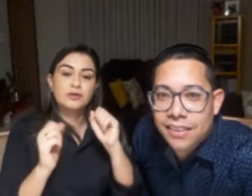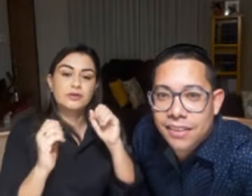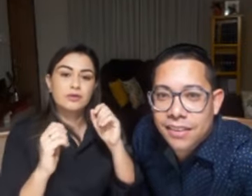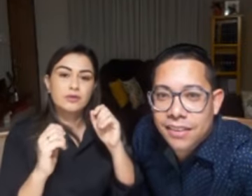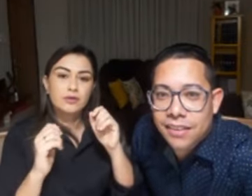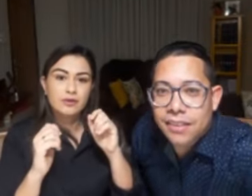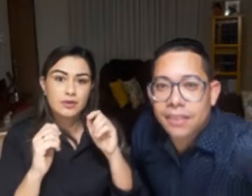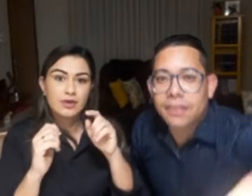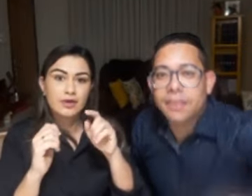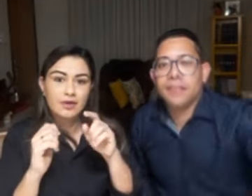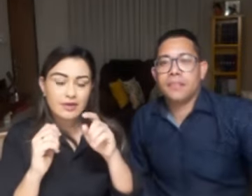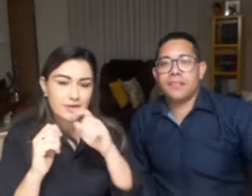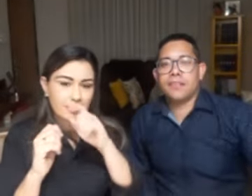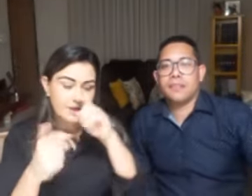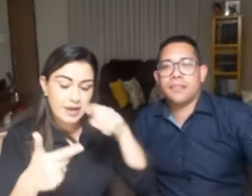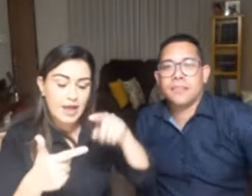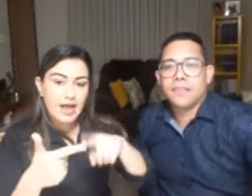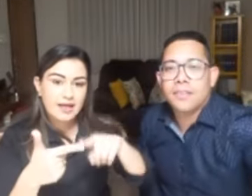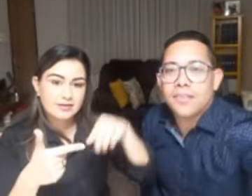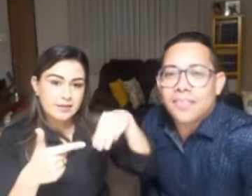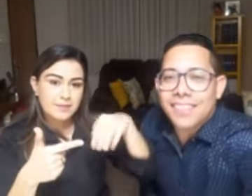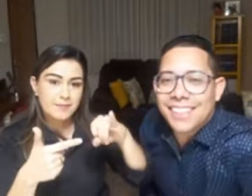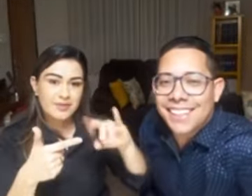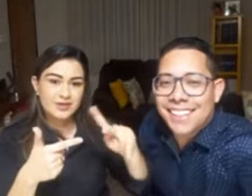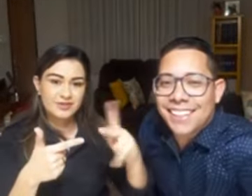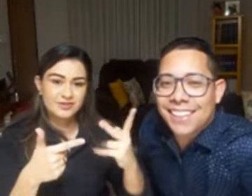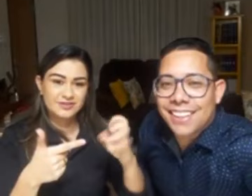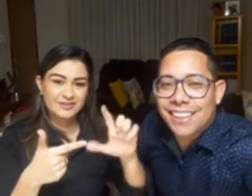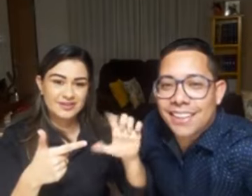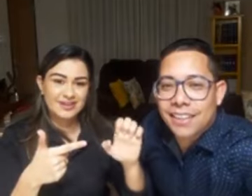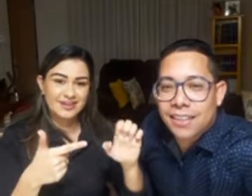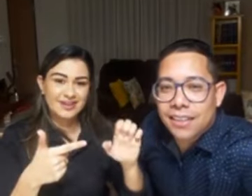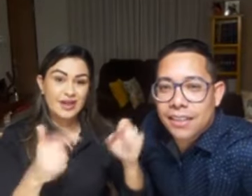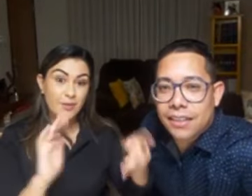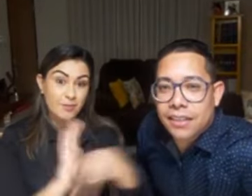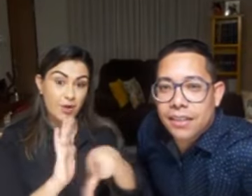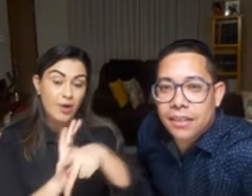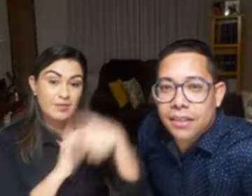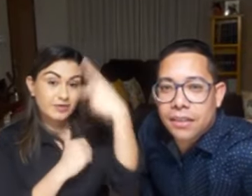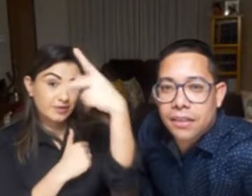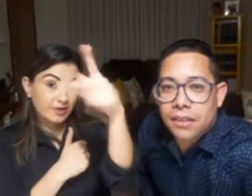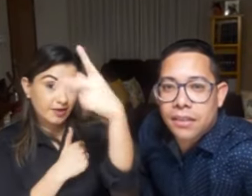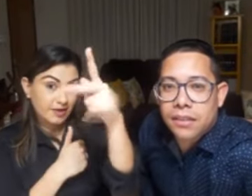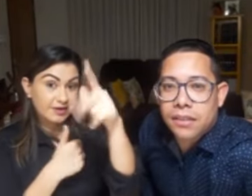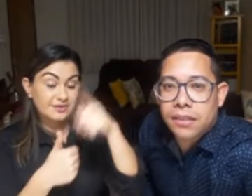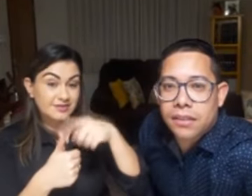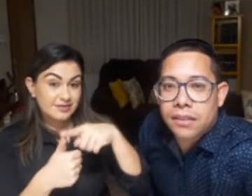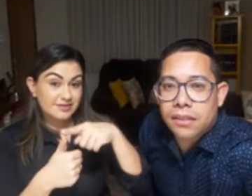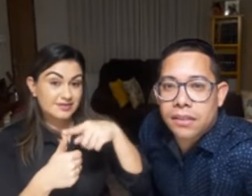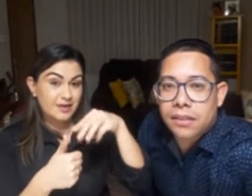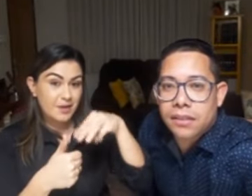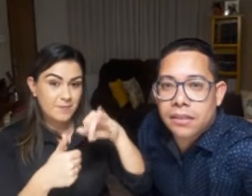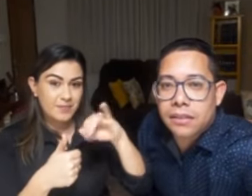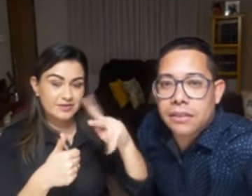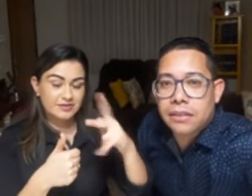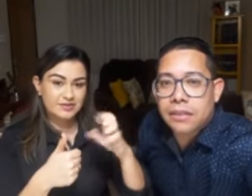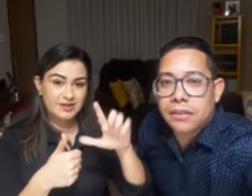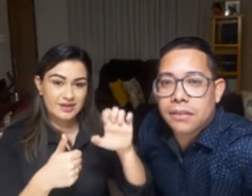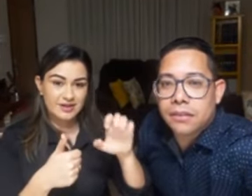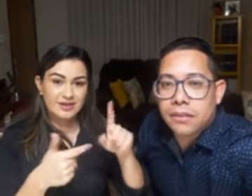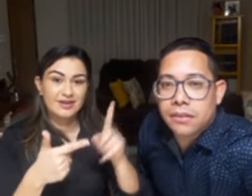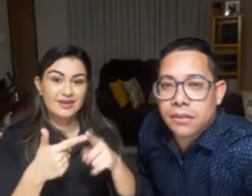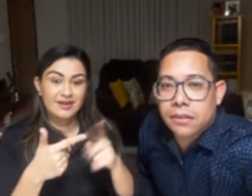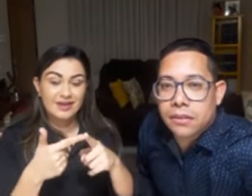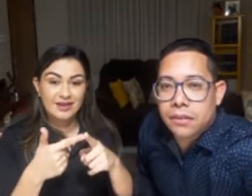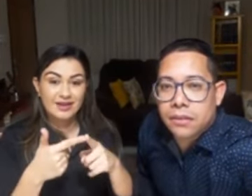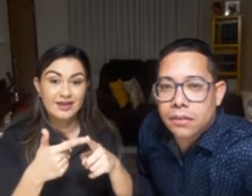para pegar... A Michele Matoso entra em contato aqui com a editora Santorini, no nosso direct, para a gente enviar para você o livro, assim que terminar